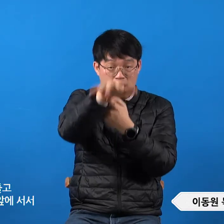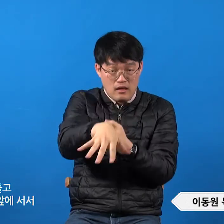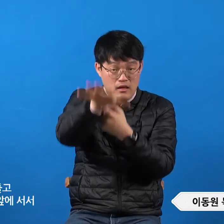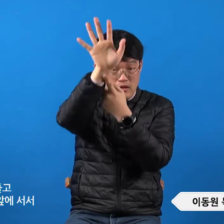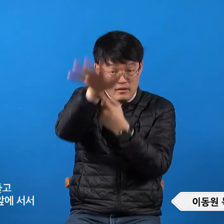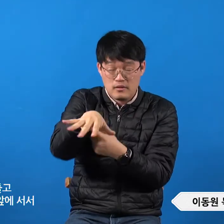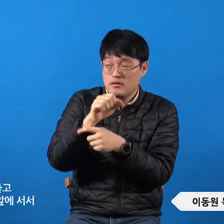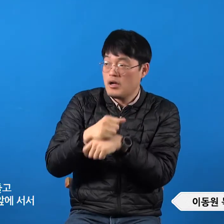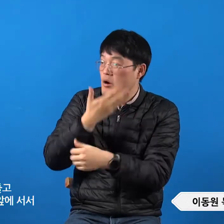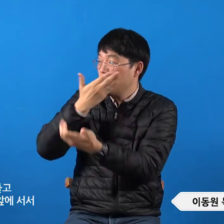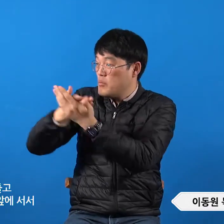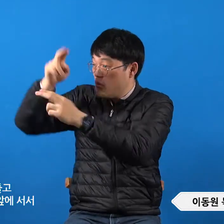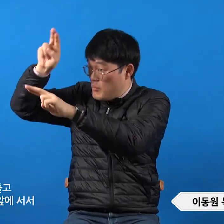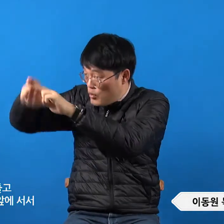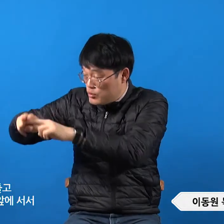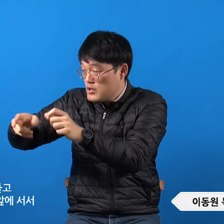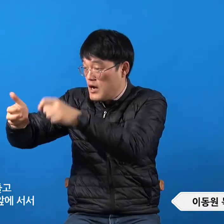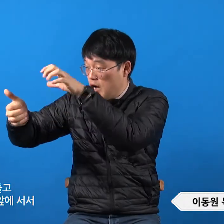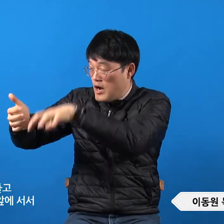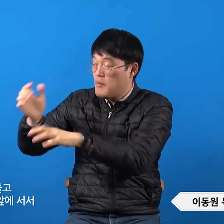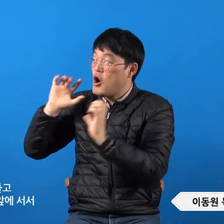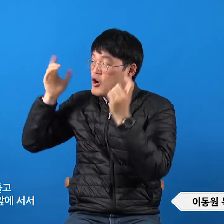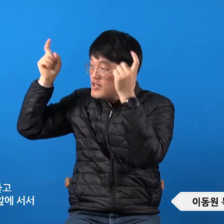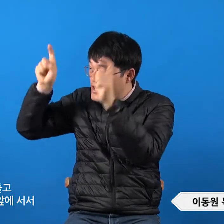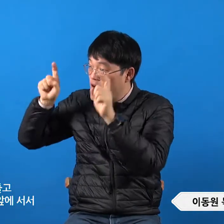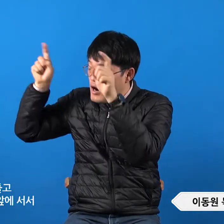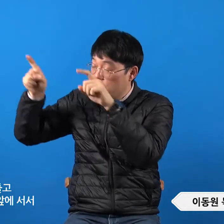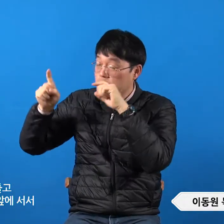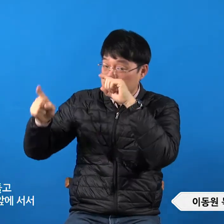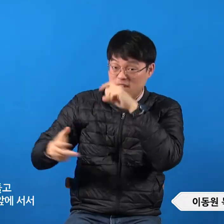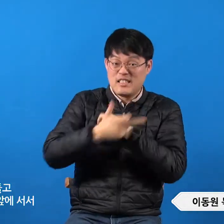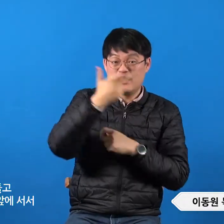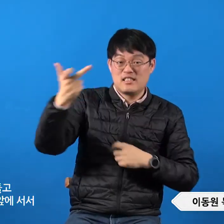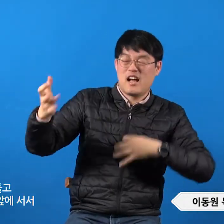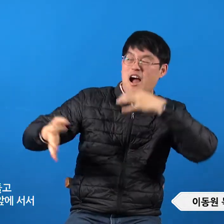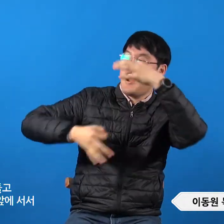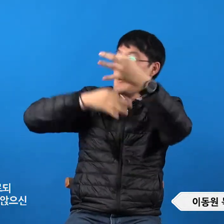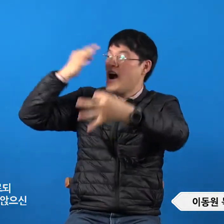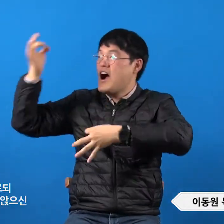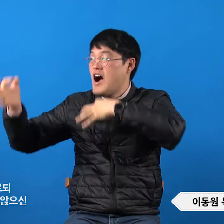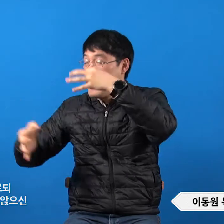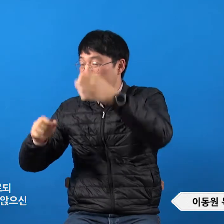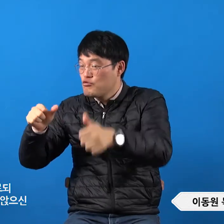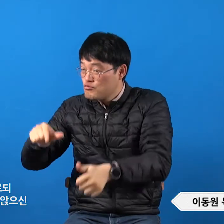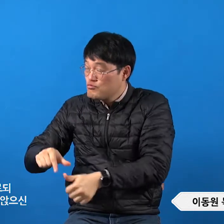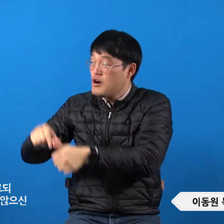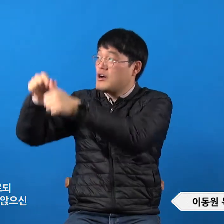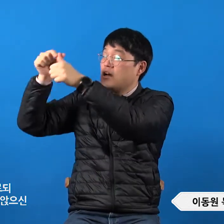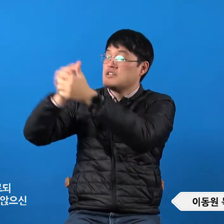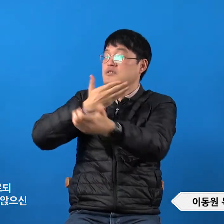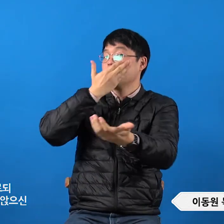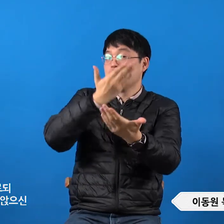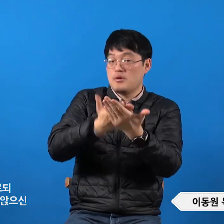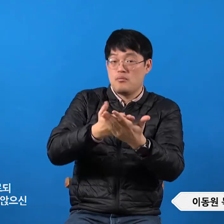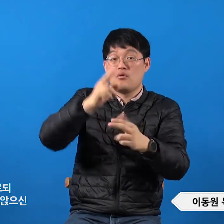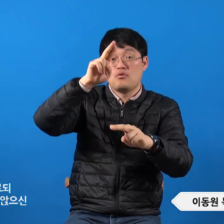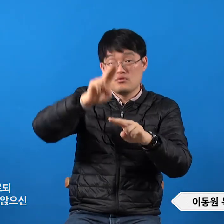들고 보좌 앞과 어린 양 앞에 서서 10절 큰 소리로 외쳐 이르되